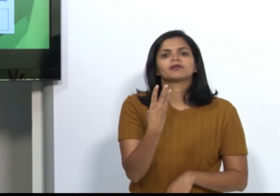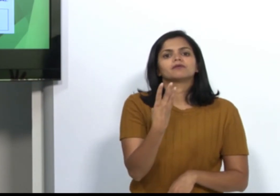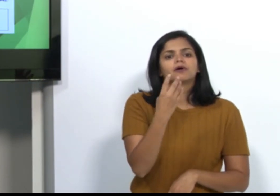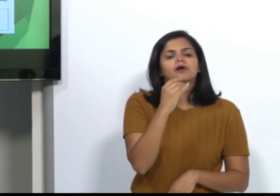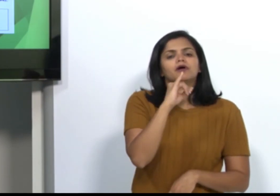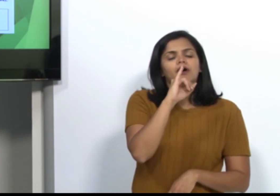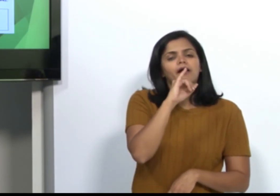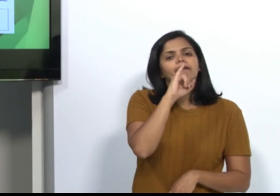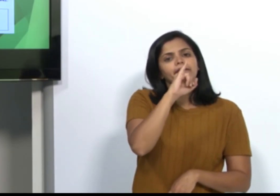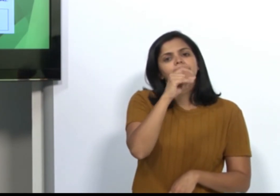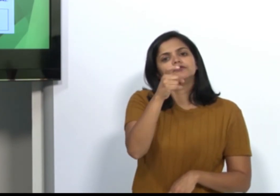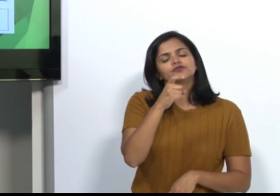Nós três.